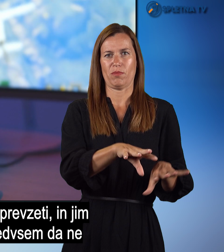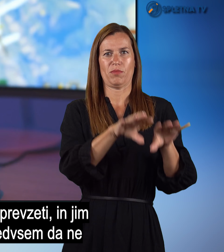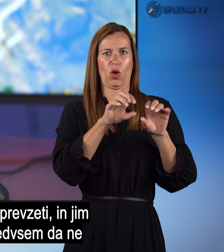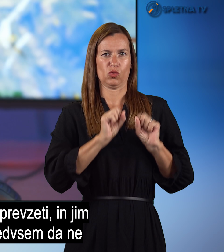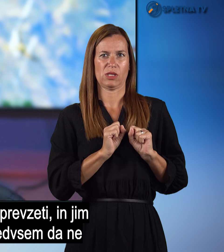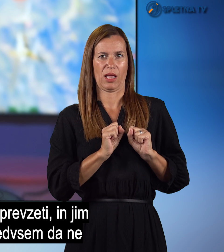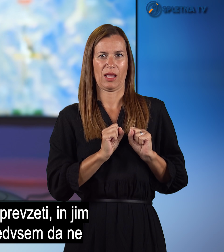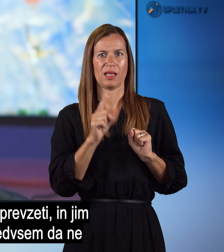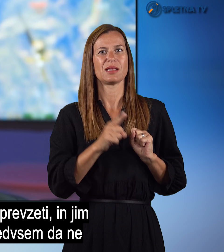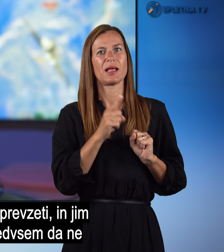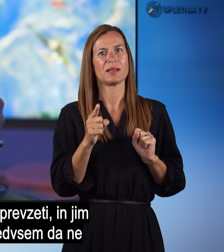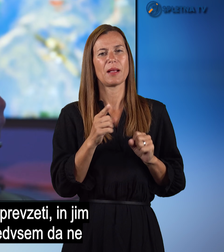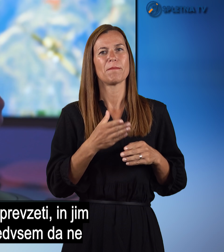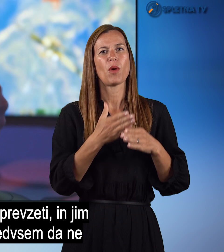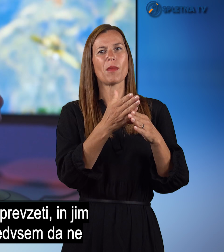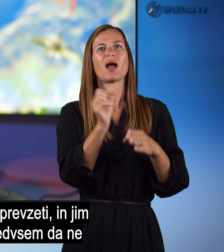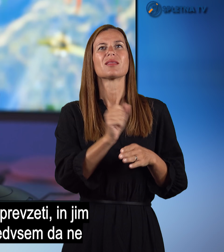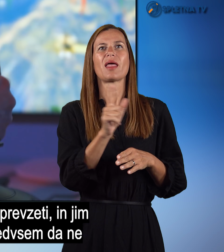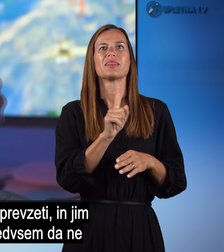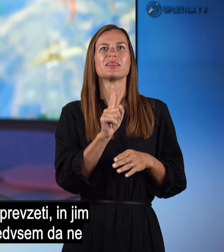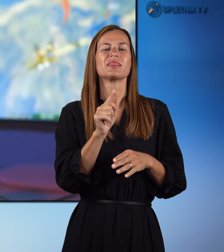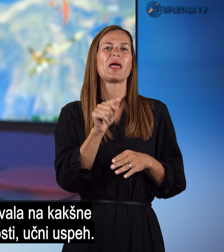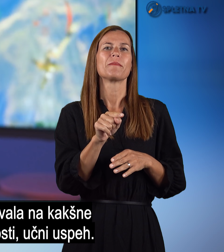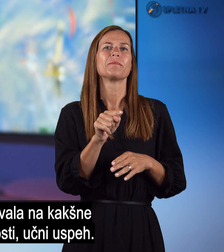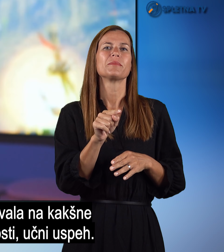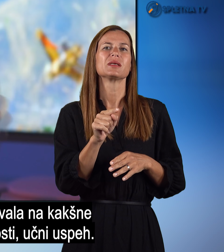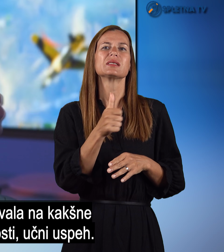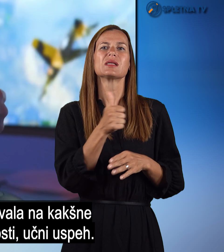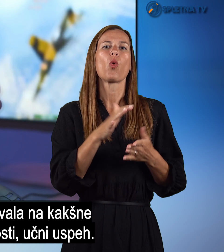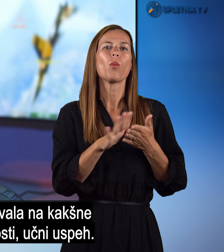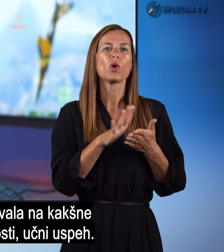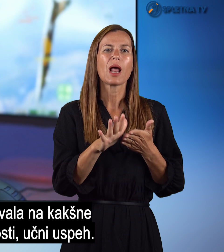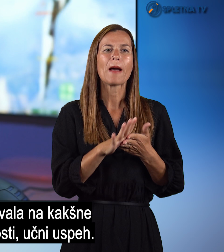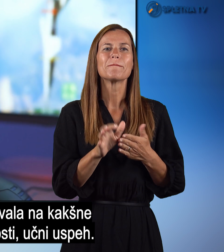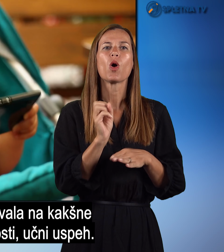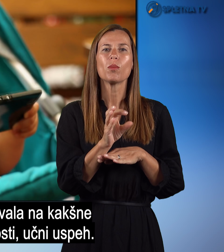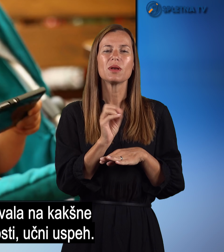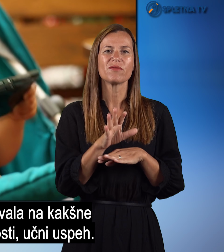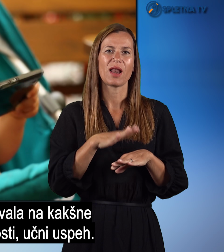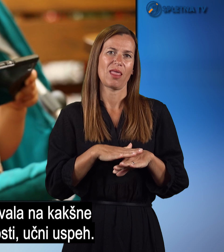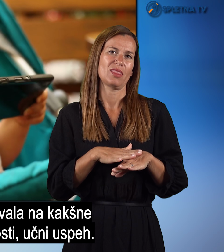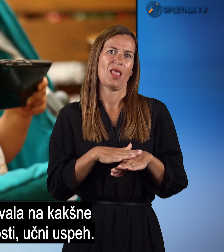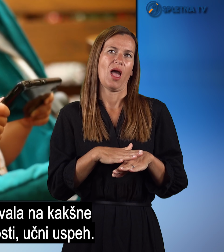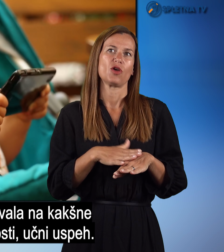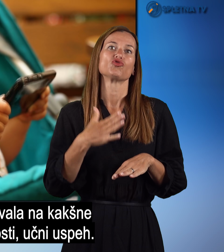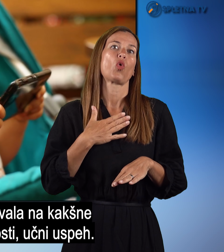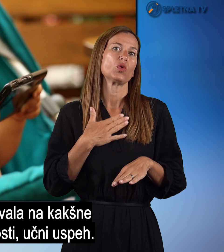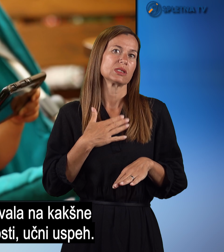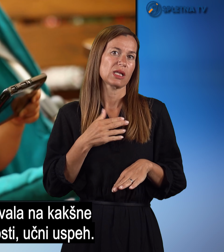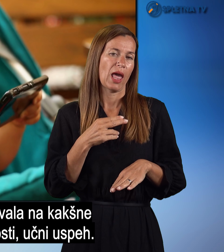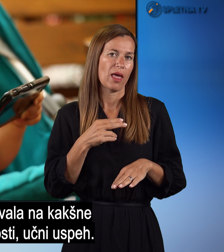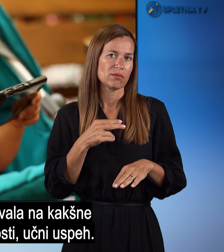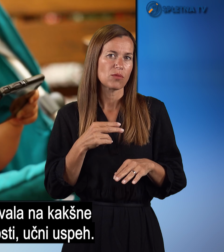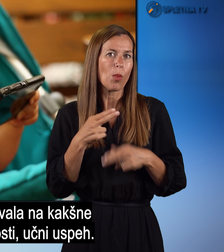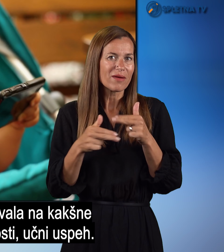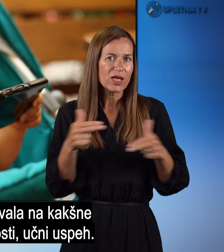in jim pomagali pri tem, da ne bi sama uporaba vplivala predvsem na kakšne